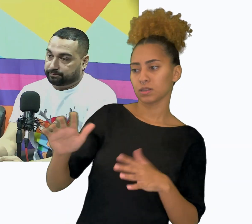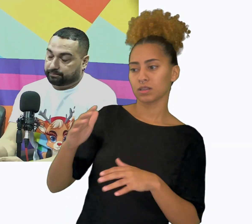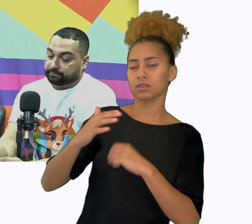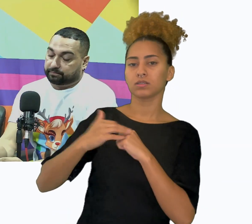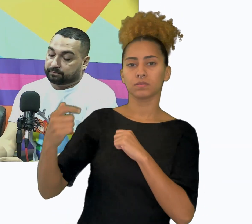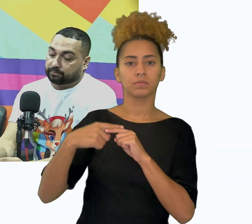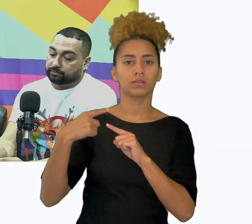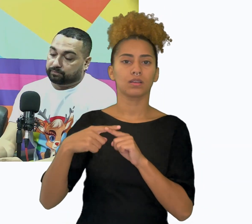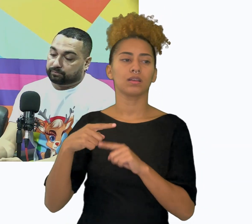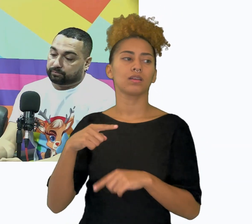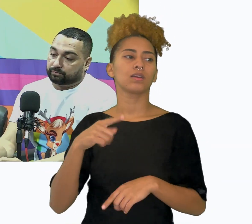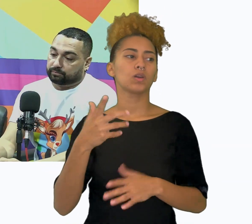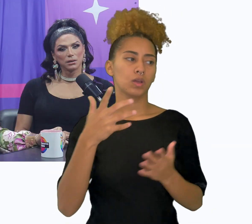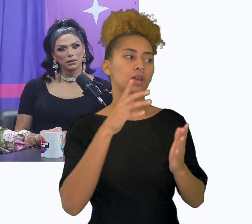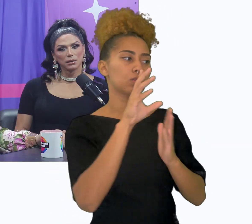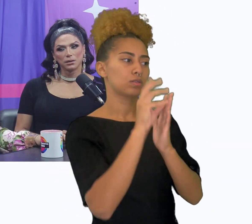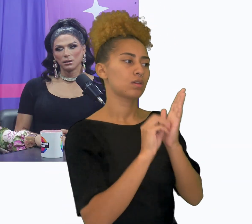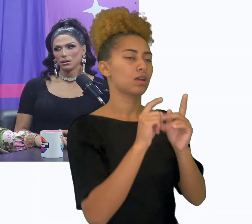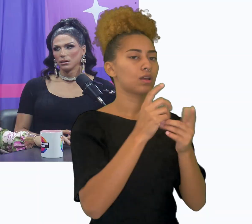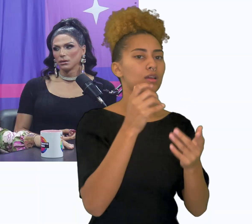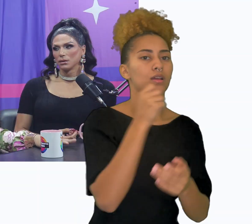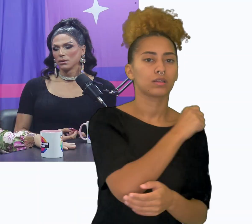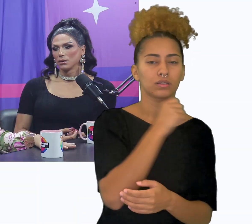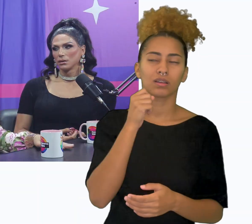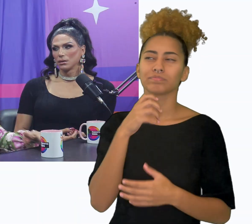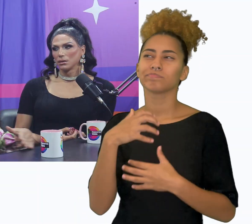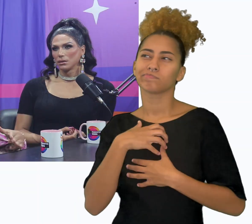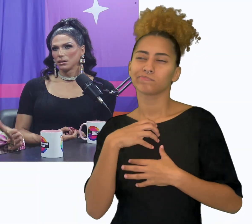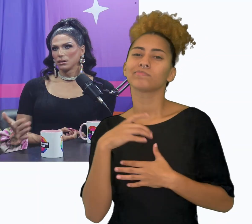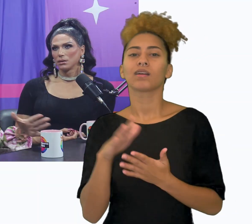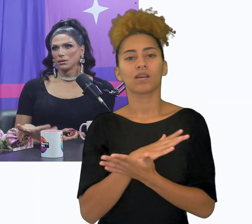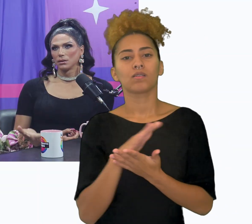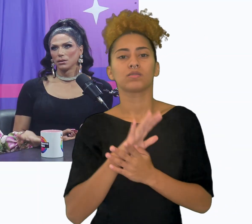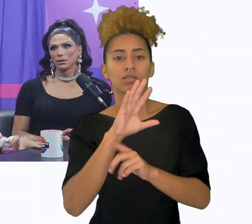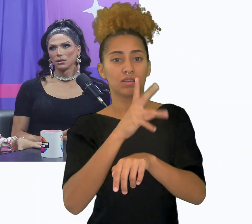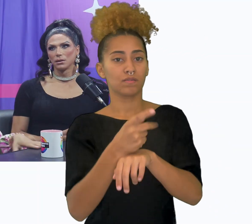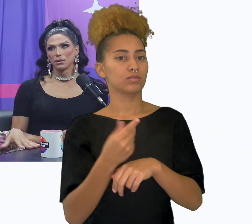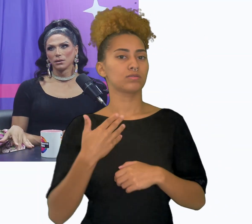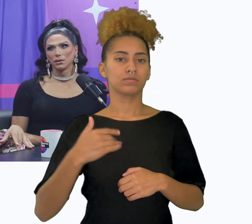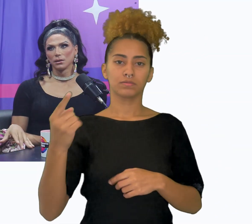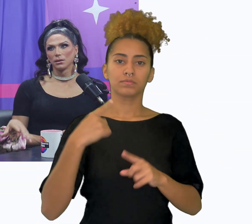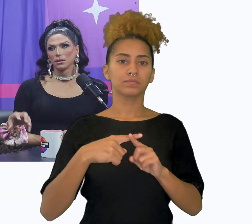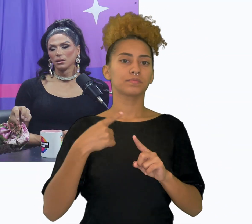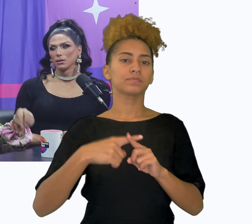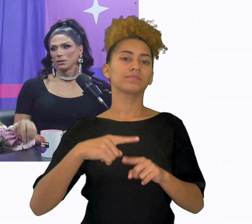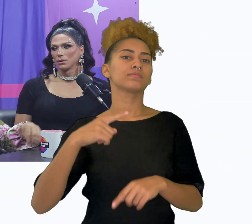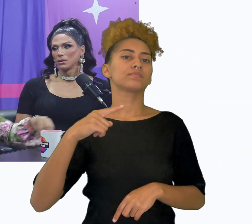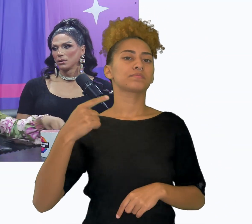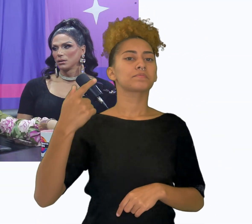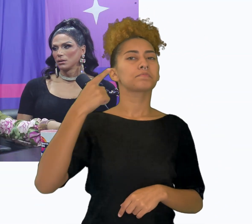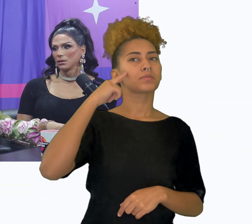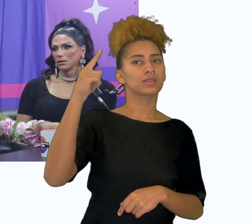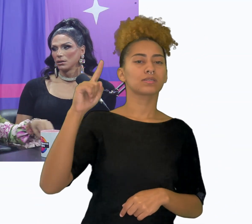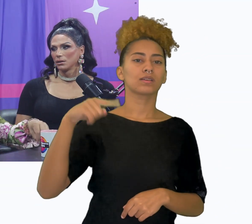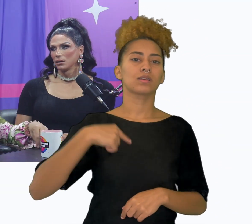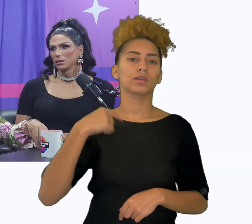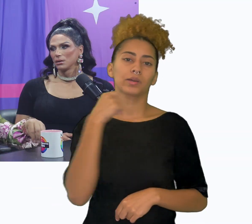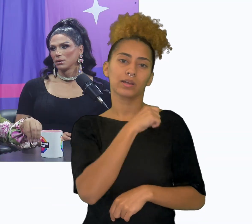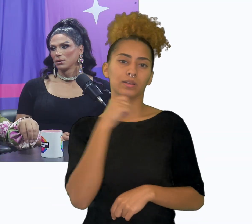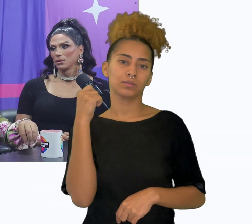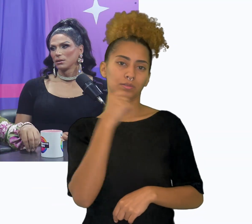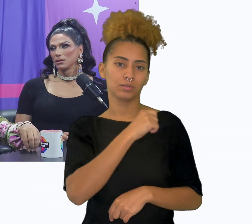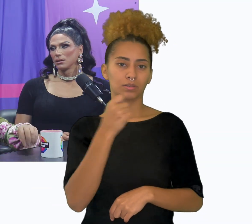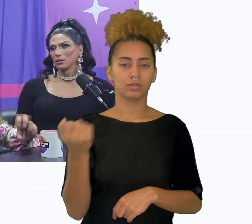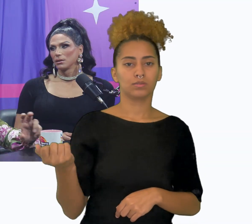quero dublagem, mas ela quer cantar? Eu já senti que tem eventos que não me chamam porque me acham mais cantora do